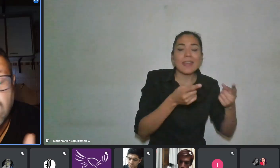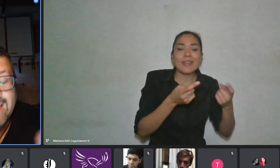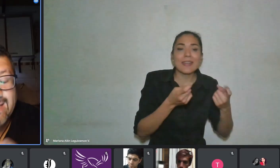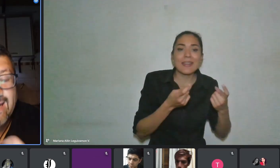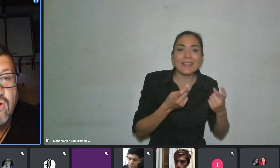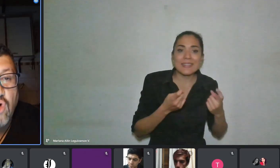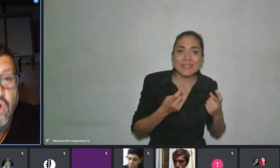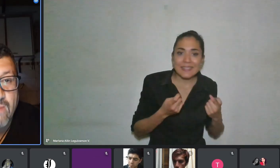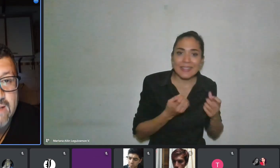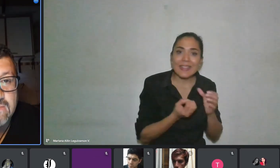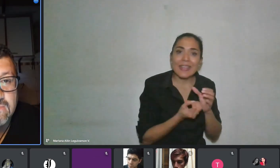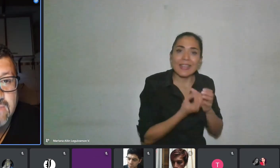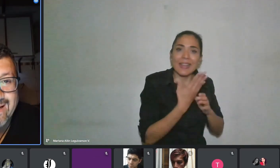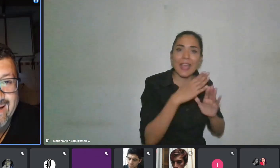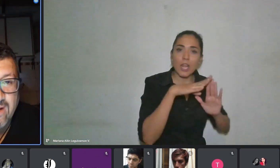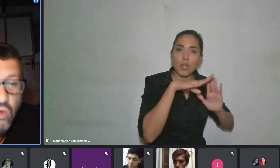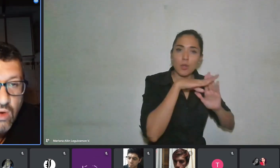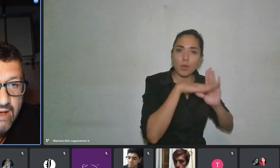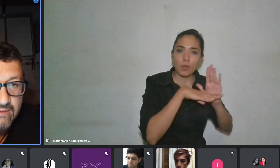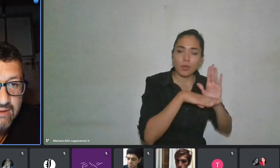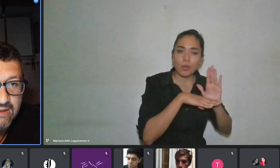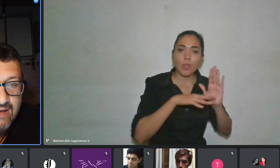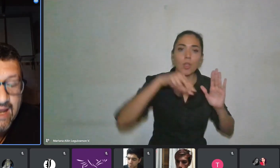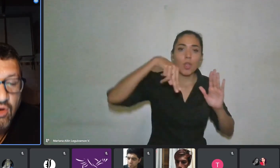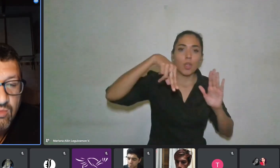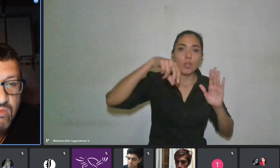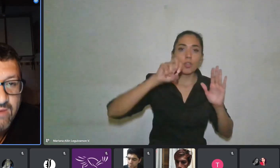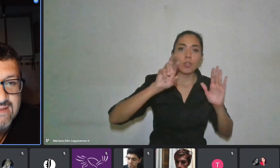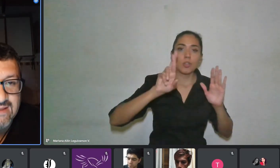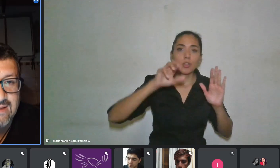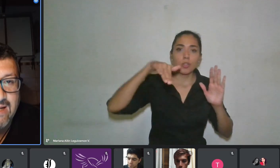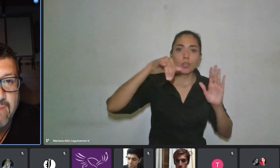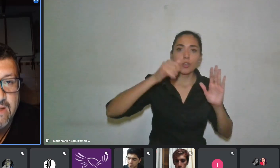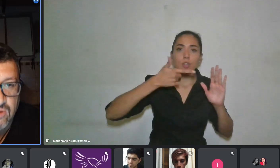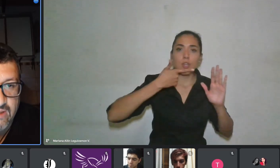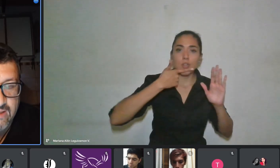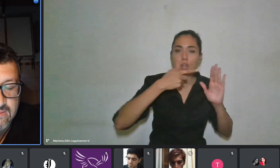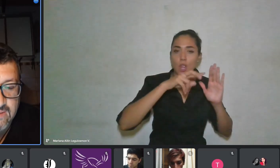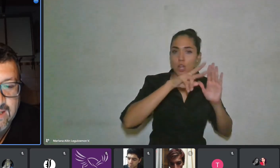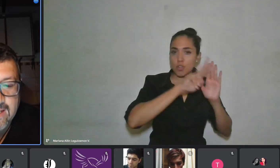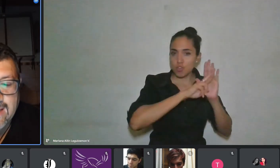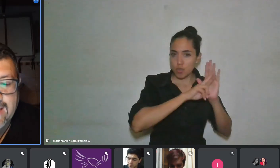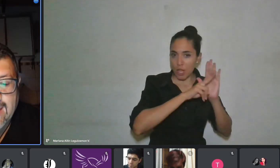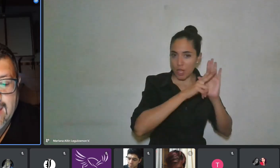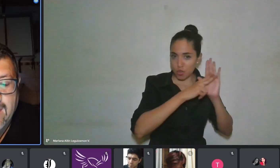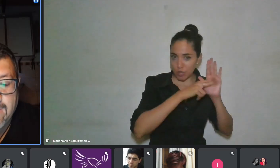tenemos que crear normas que regulen la convivencia entre las personas.